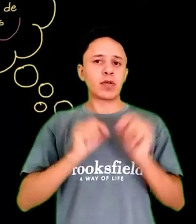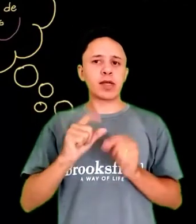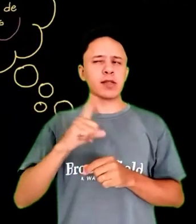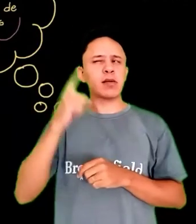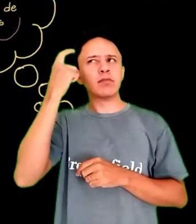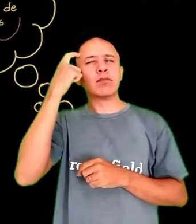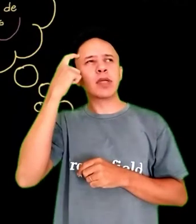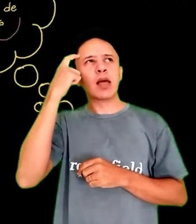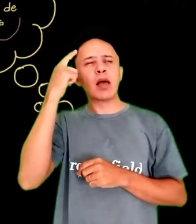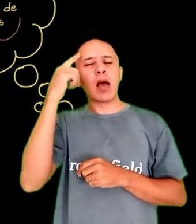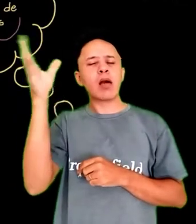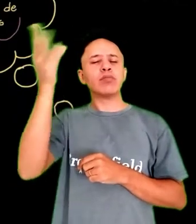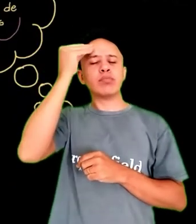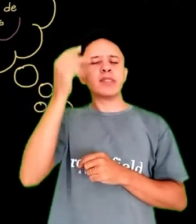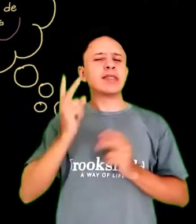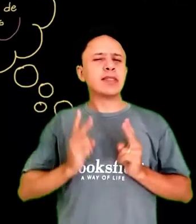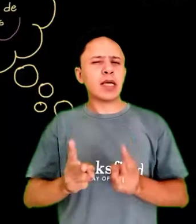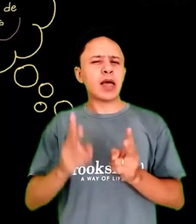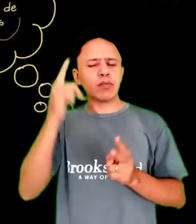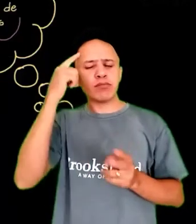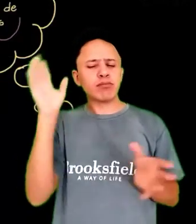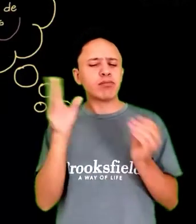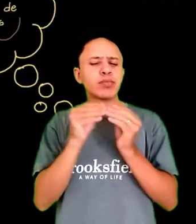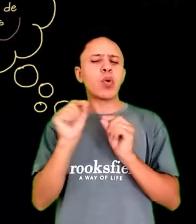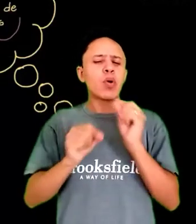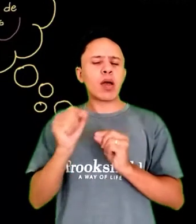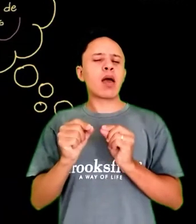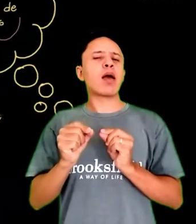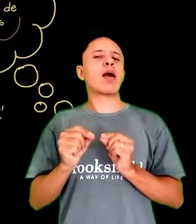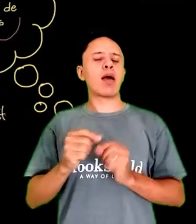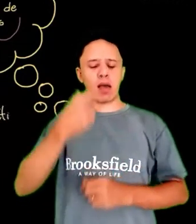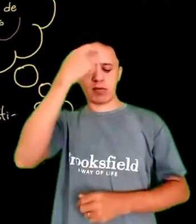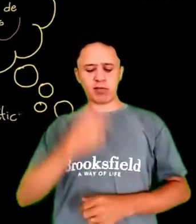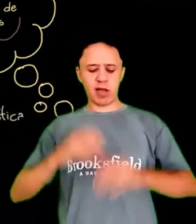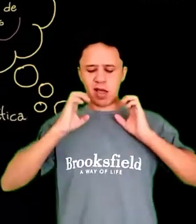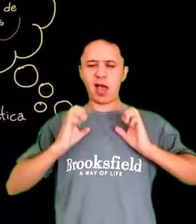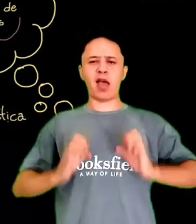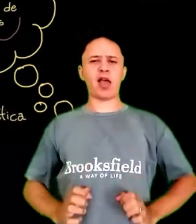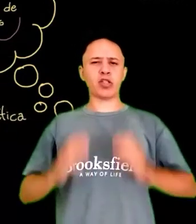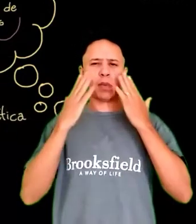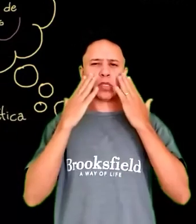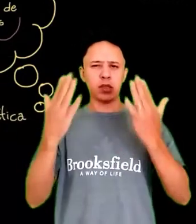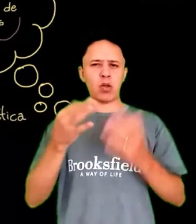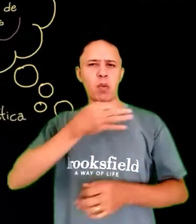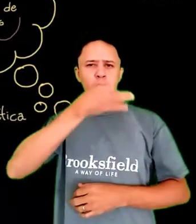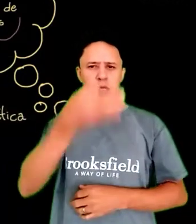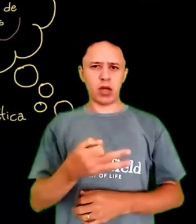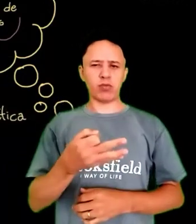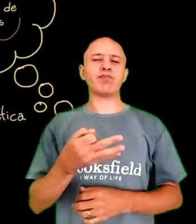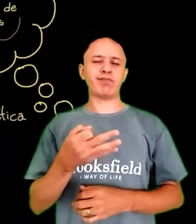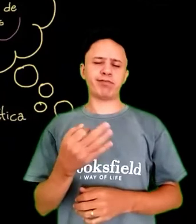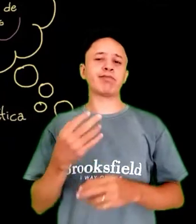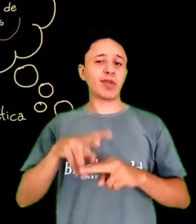então, precisamos ter em mente sempre que é necessária uma postura ética em torno da apresentação